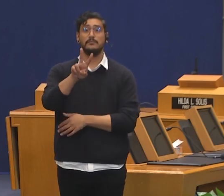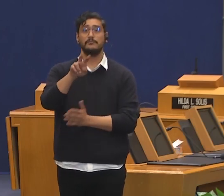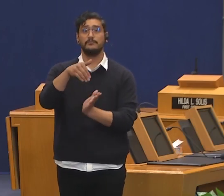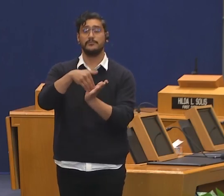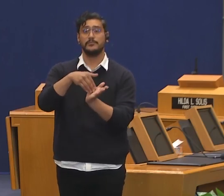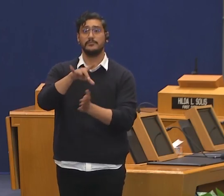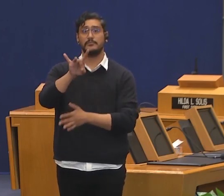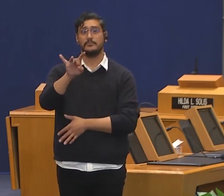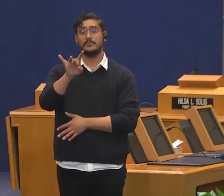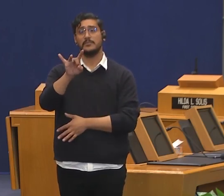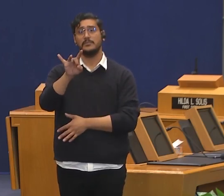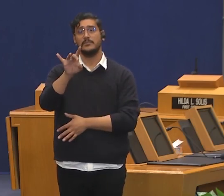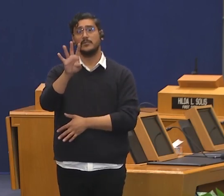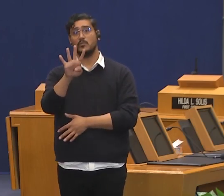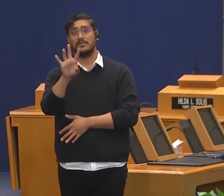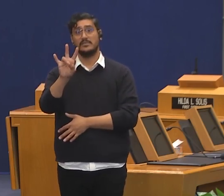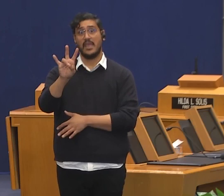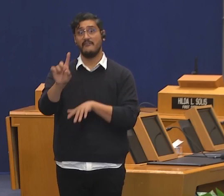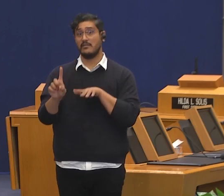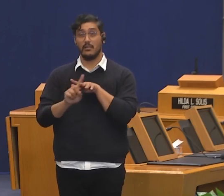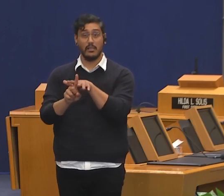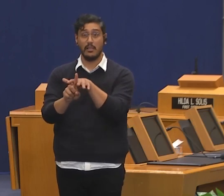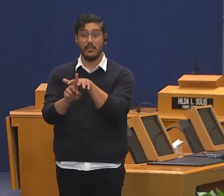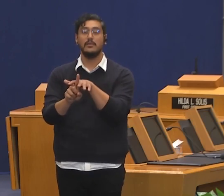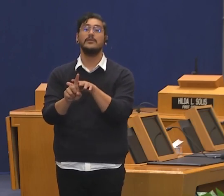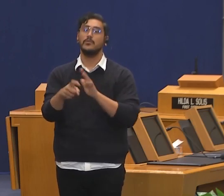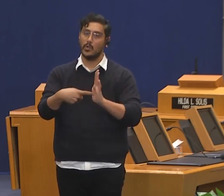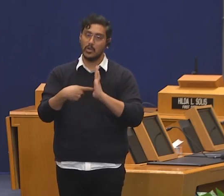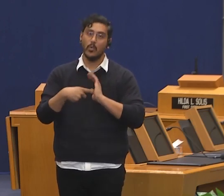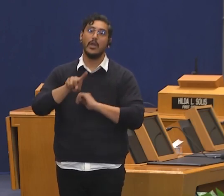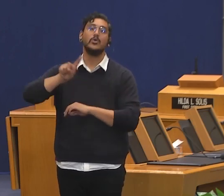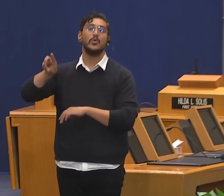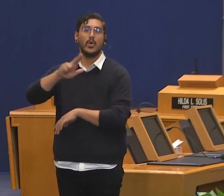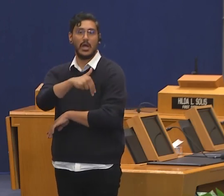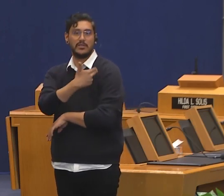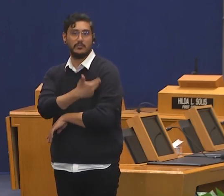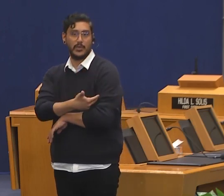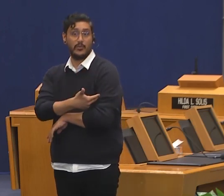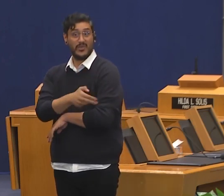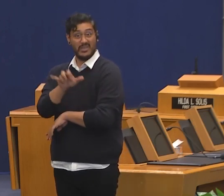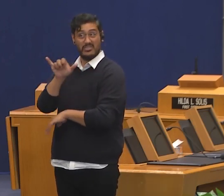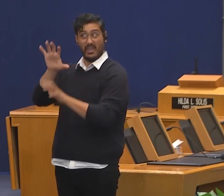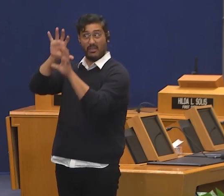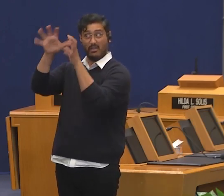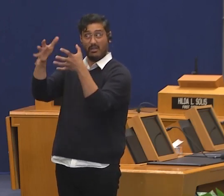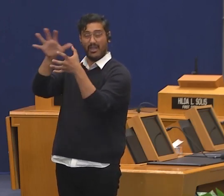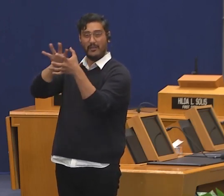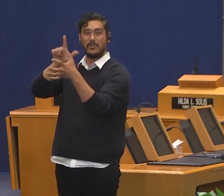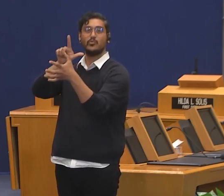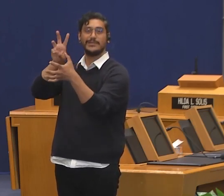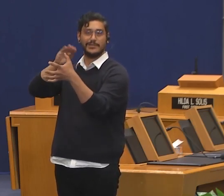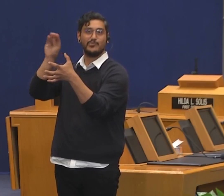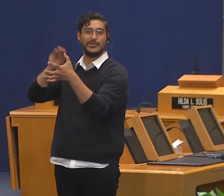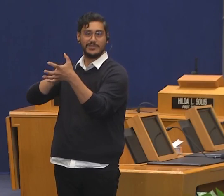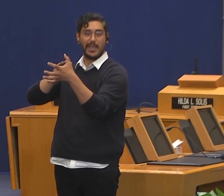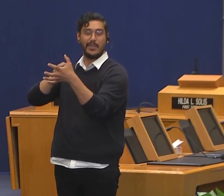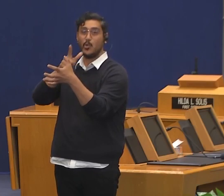2,847 casos han sido en algún momento hospitalizados, el 26% de todos los casos positivos.